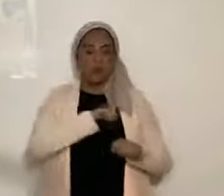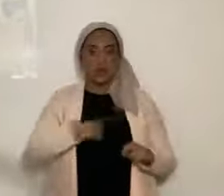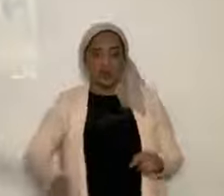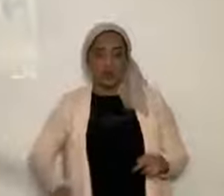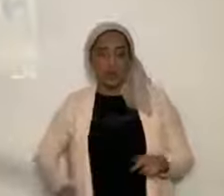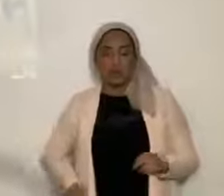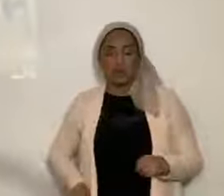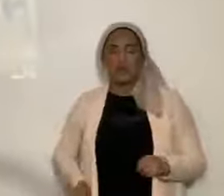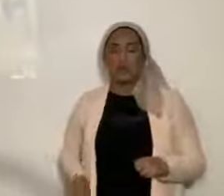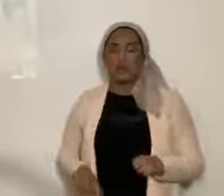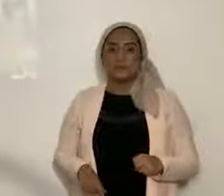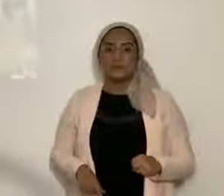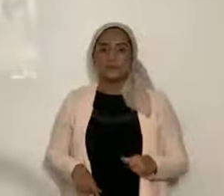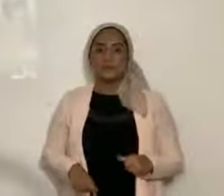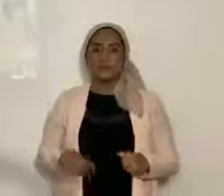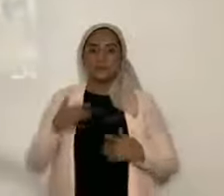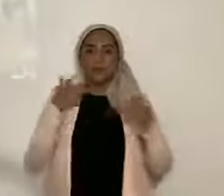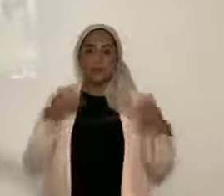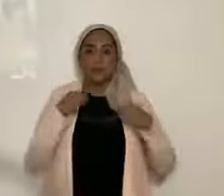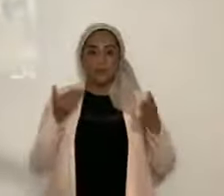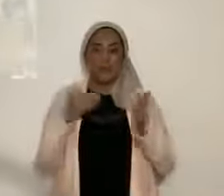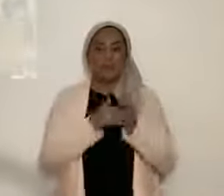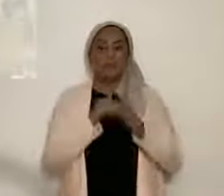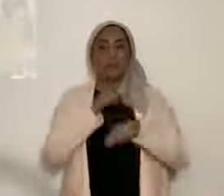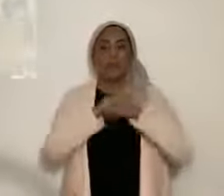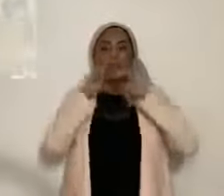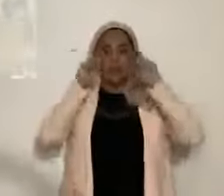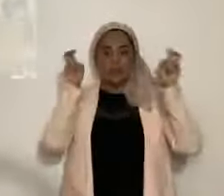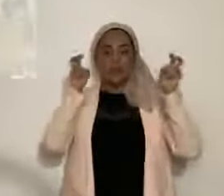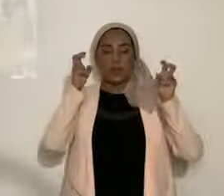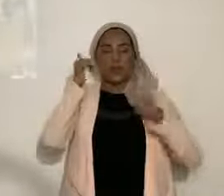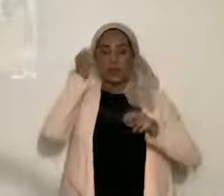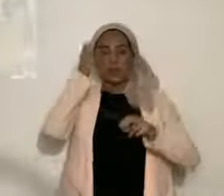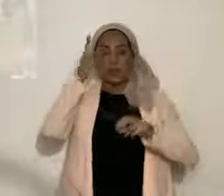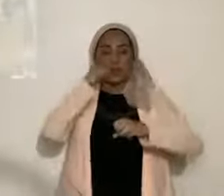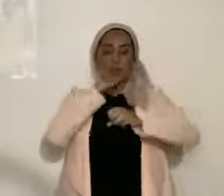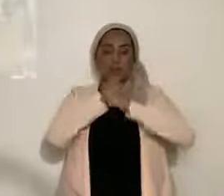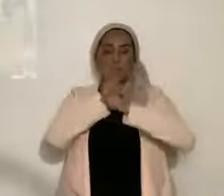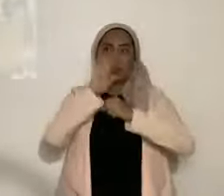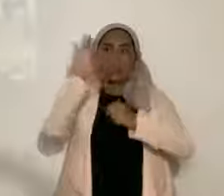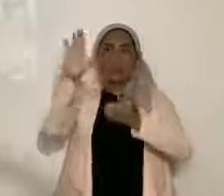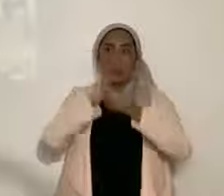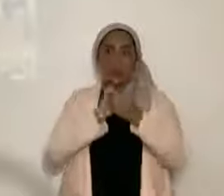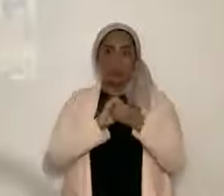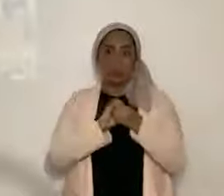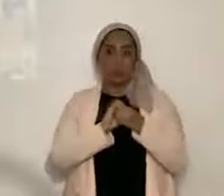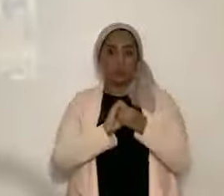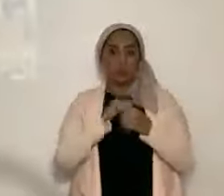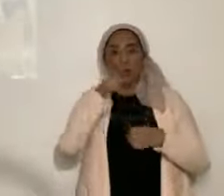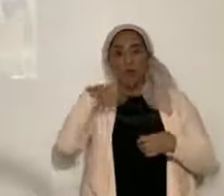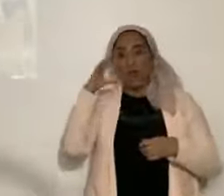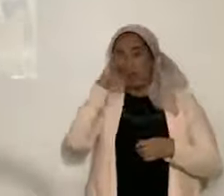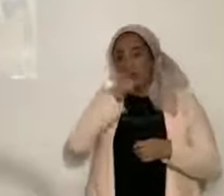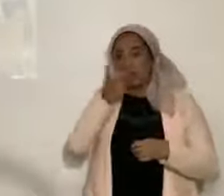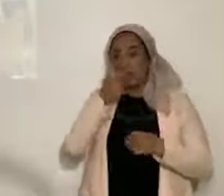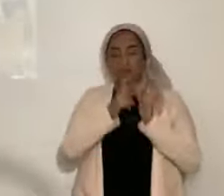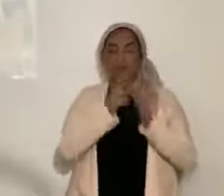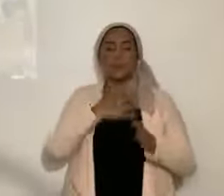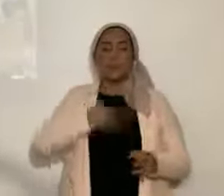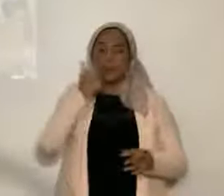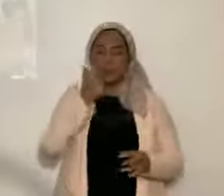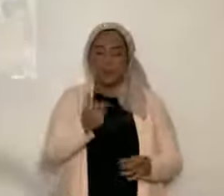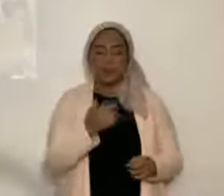Y esto lo recalqué mucho en el tema de Yahshua protege a los suyos. Para los que no han visto el video, véanlo.